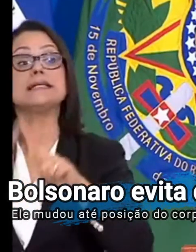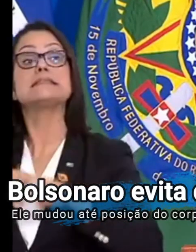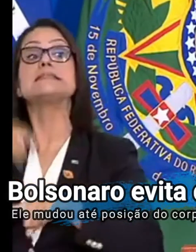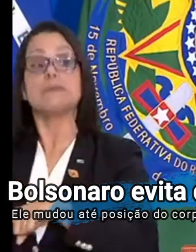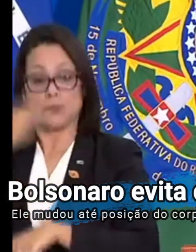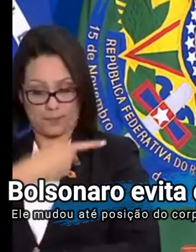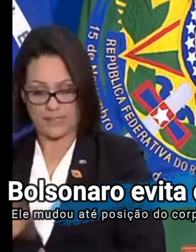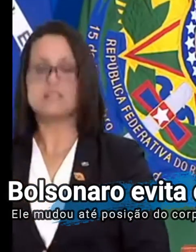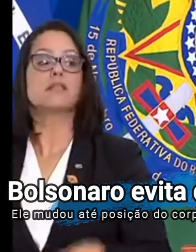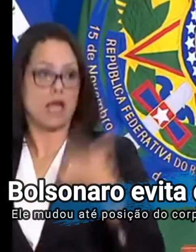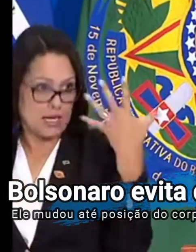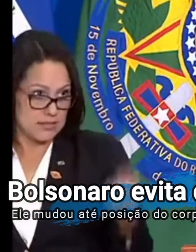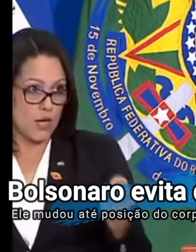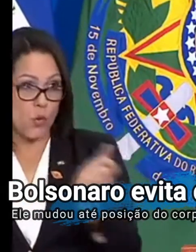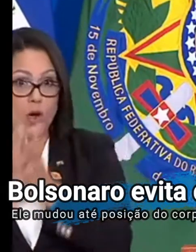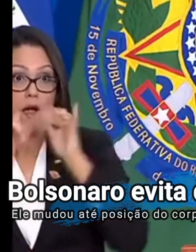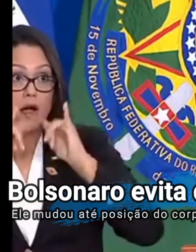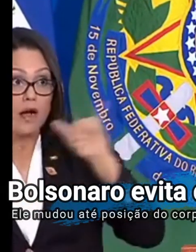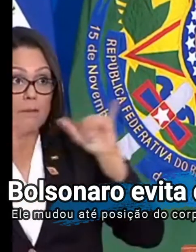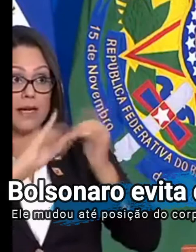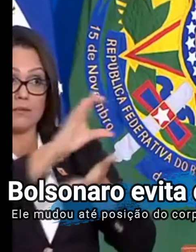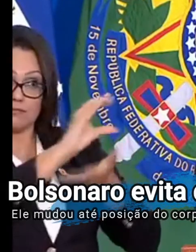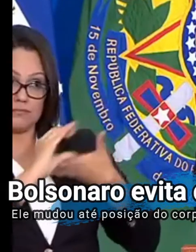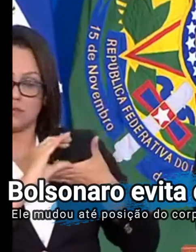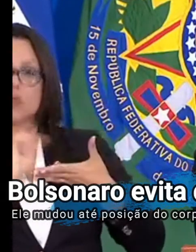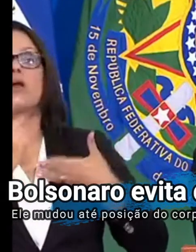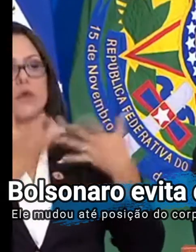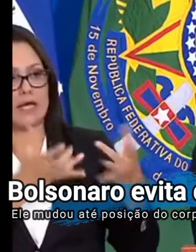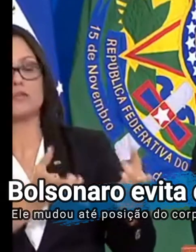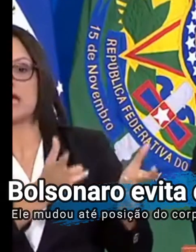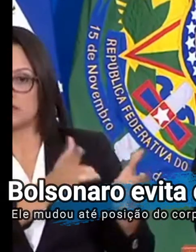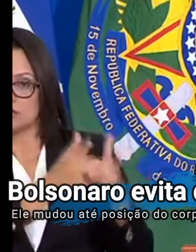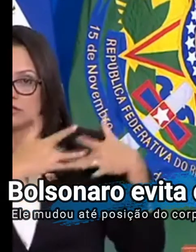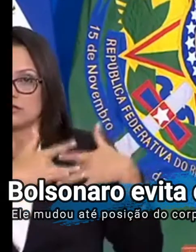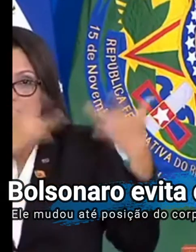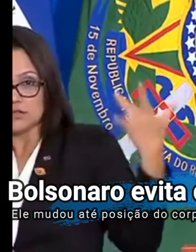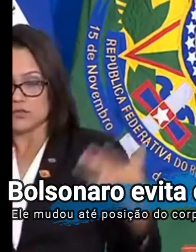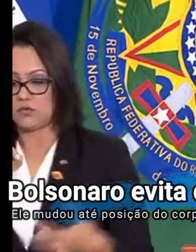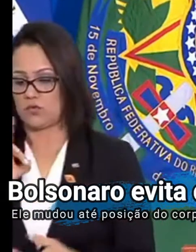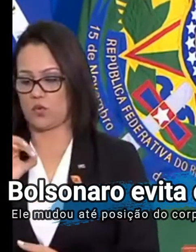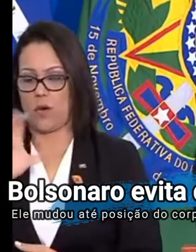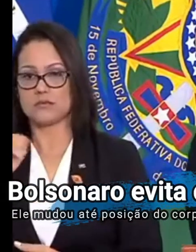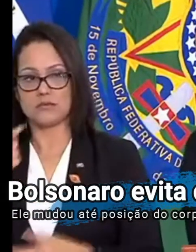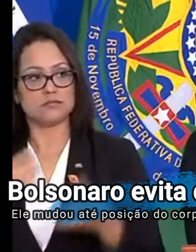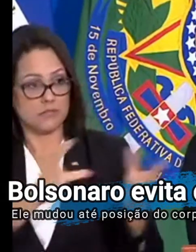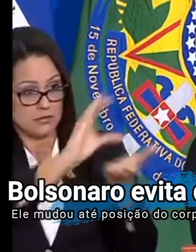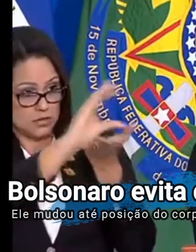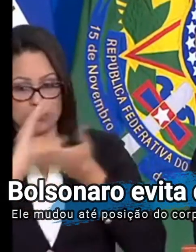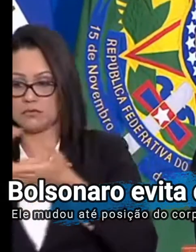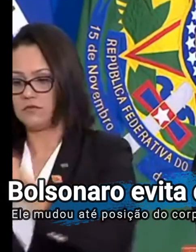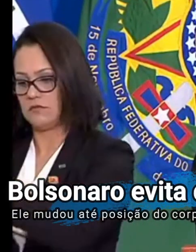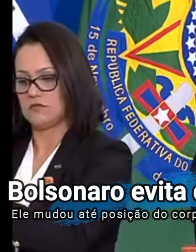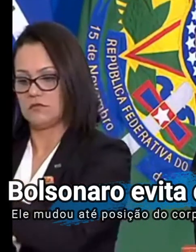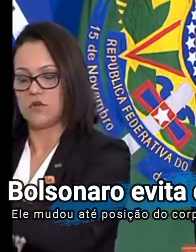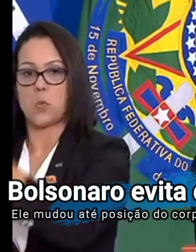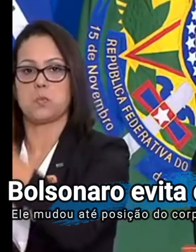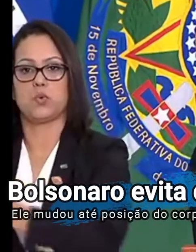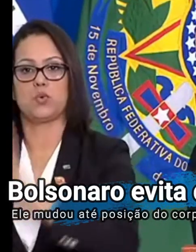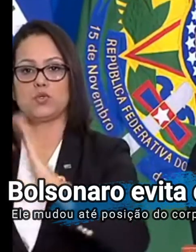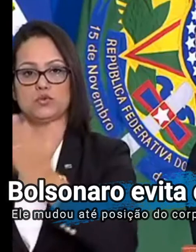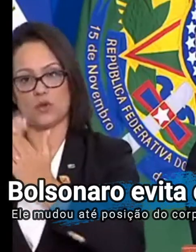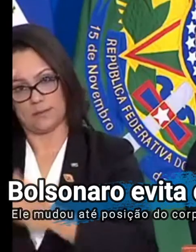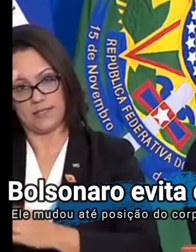campanha em forma de doação para fazermos esse colégio militar em são paulo onde eu quero botar lá e banners